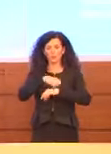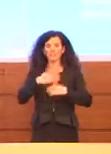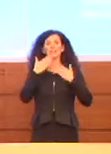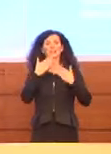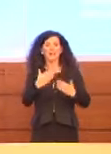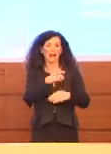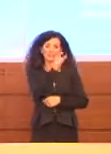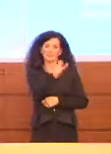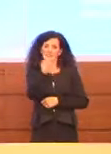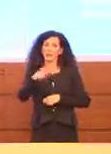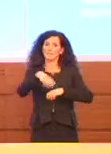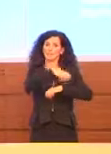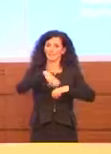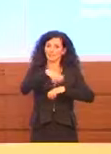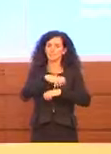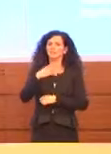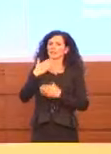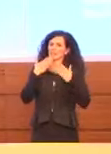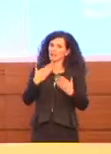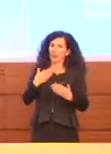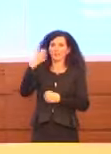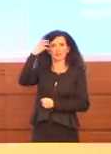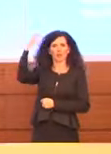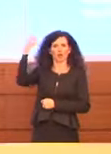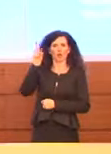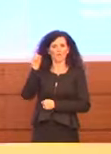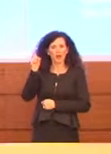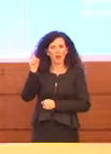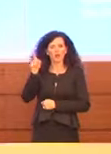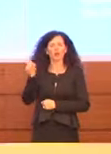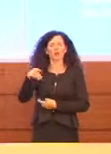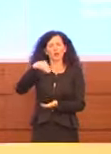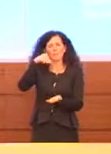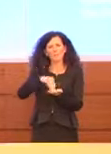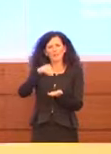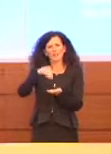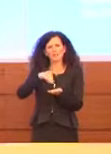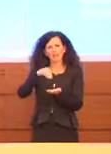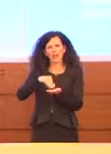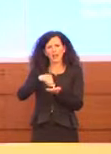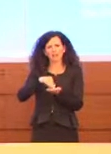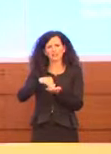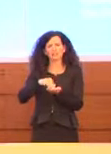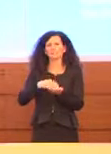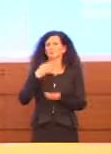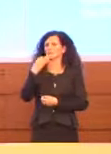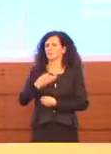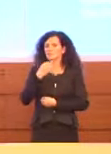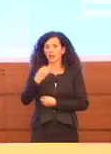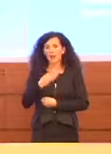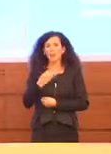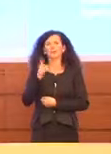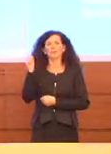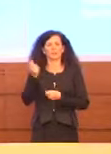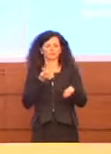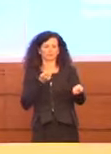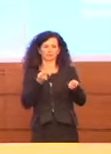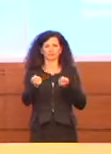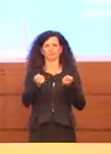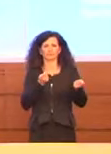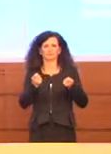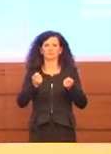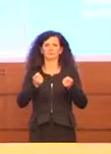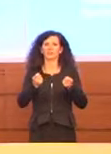tutto il governo perché sono stati presenti e hanno diretto la gestione